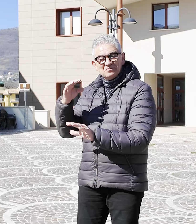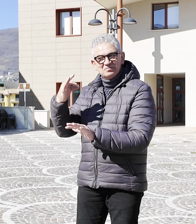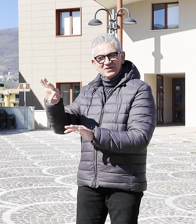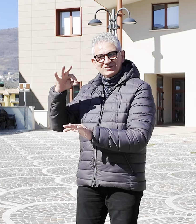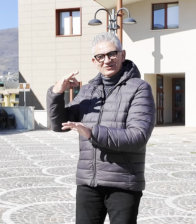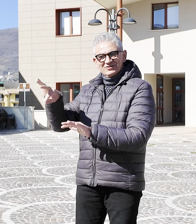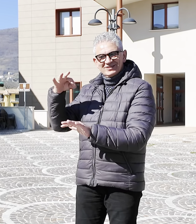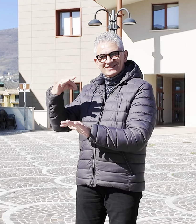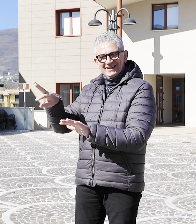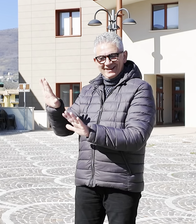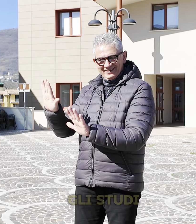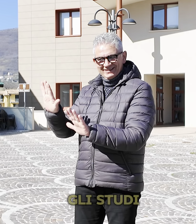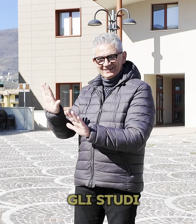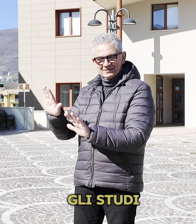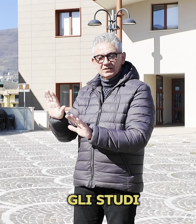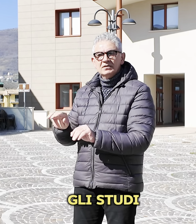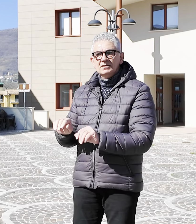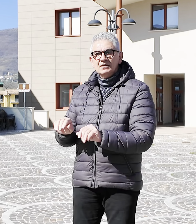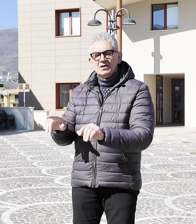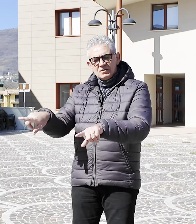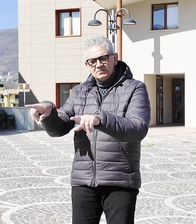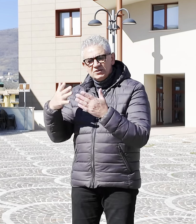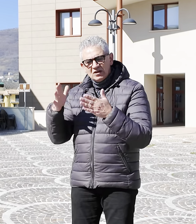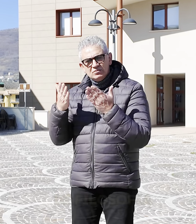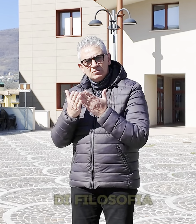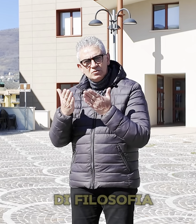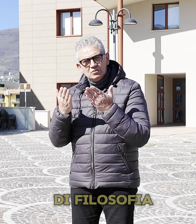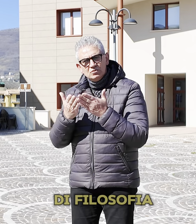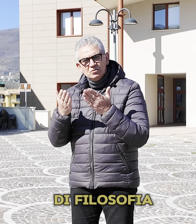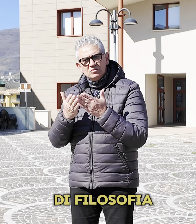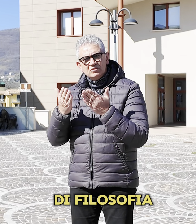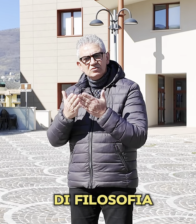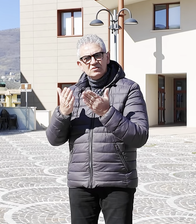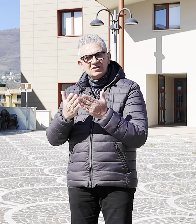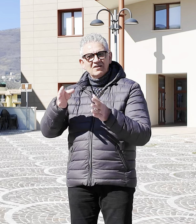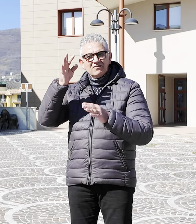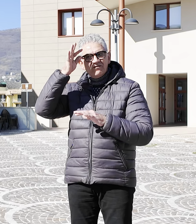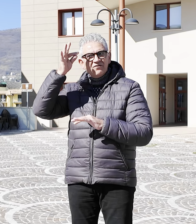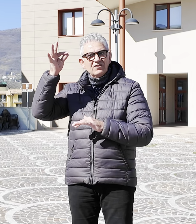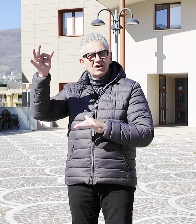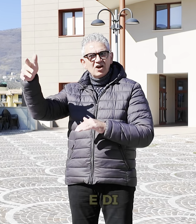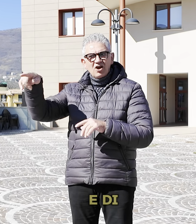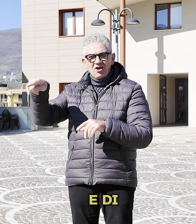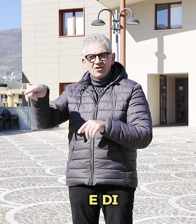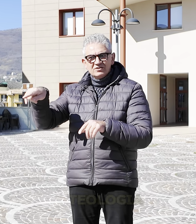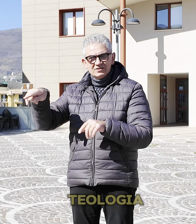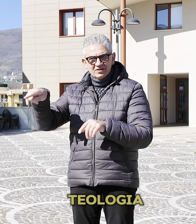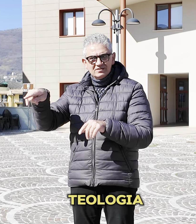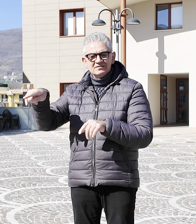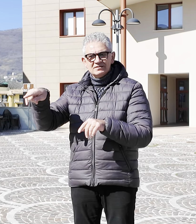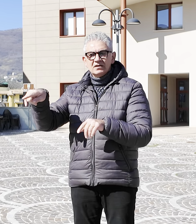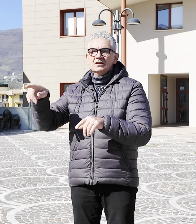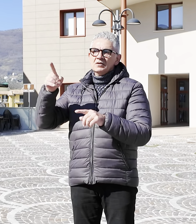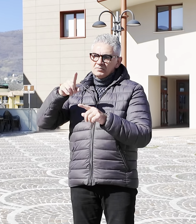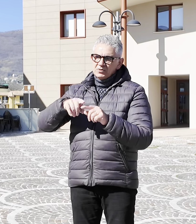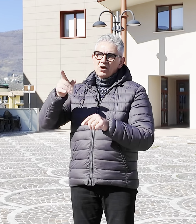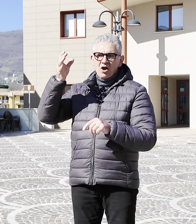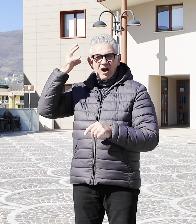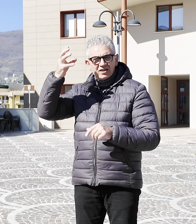sordomuti gli studi di filosofia e di teologia